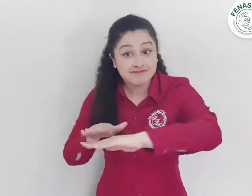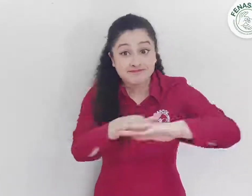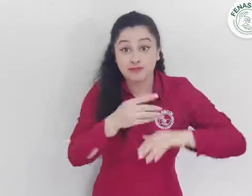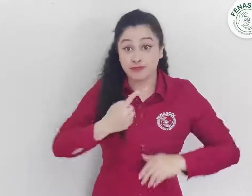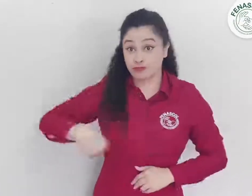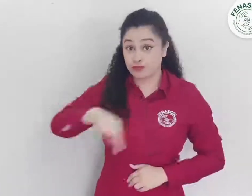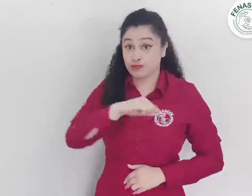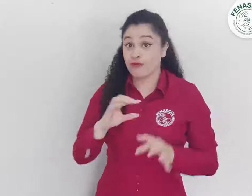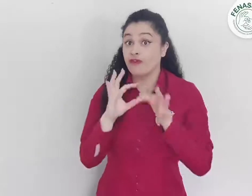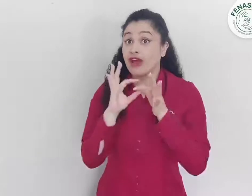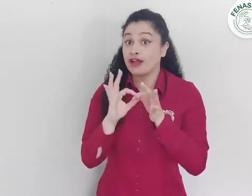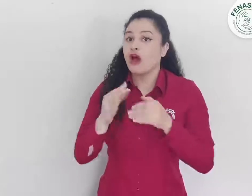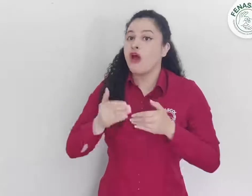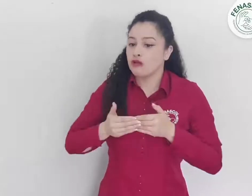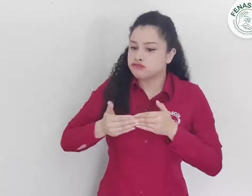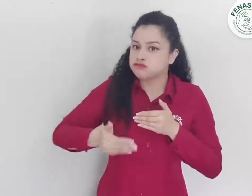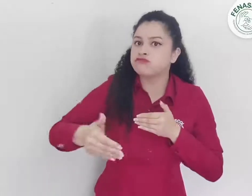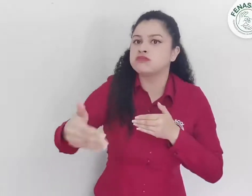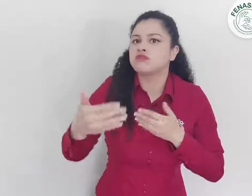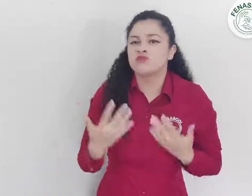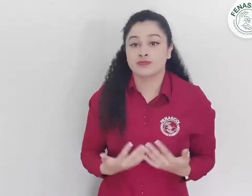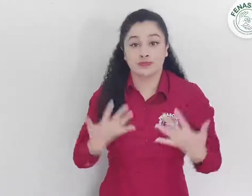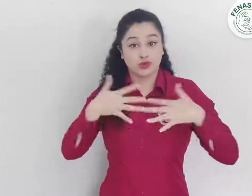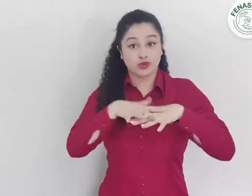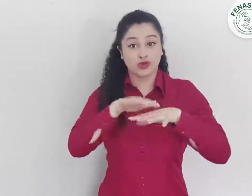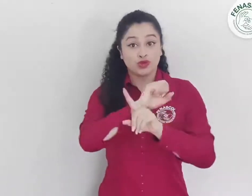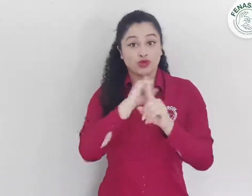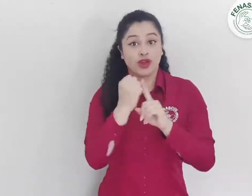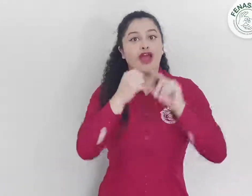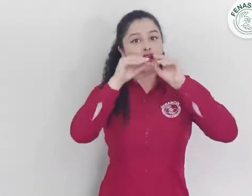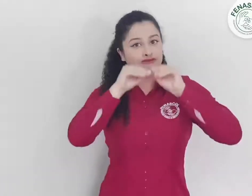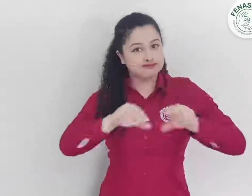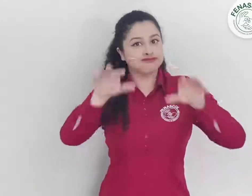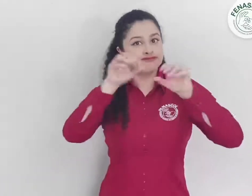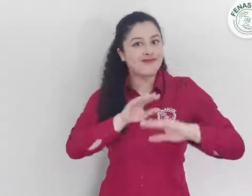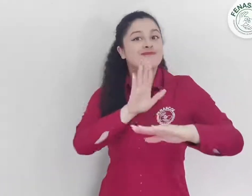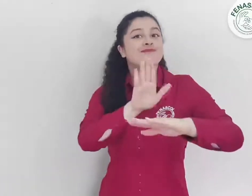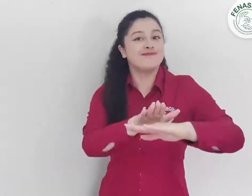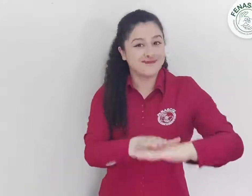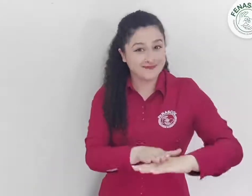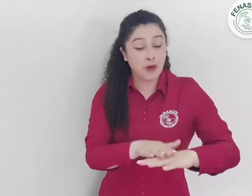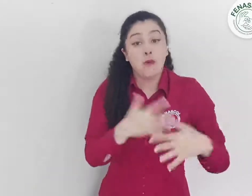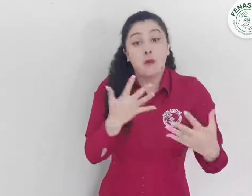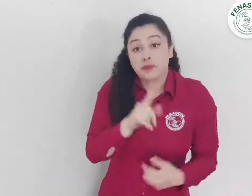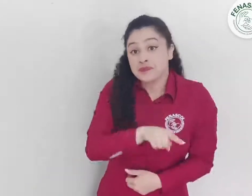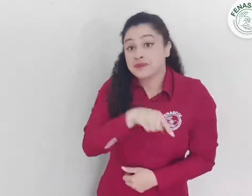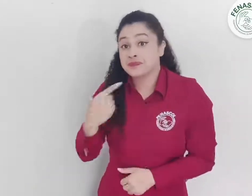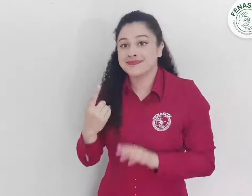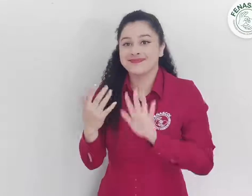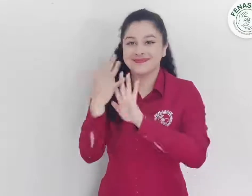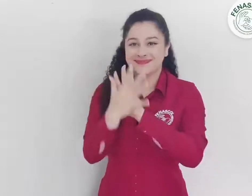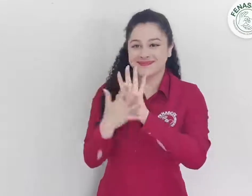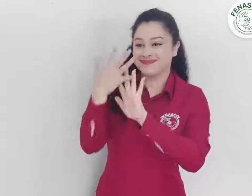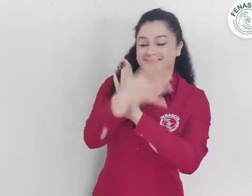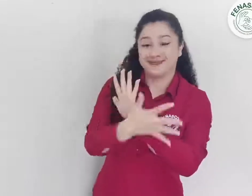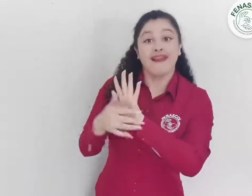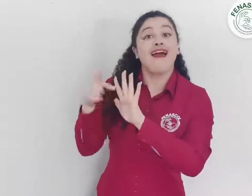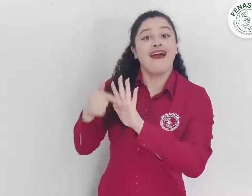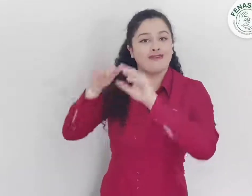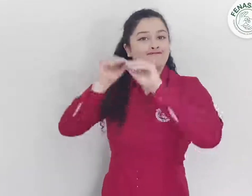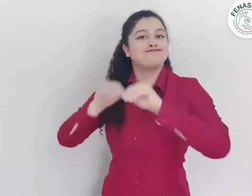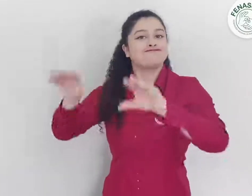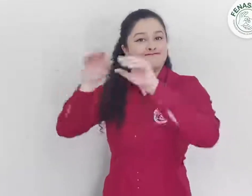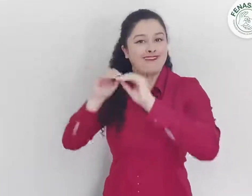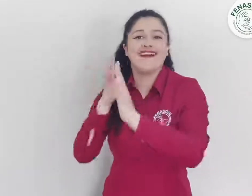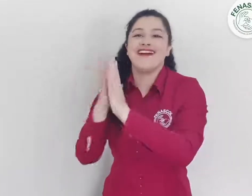desde efe na escola estaremos publicando en las redes sociales más información también a través de notas